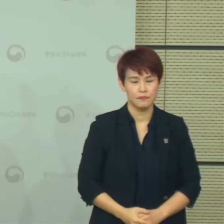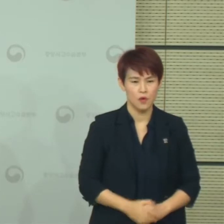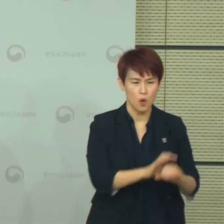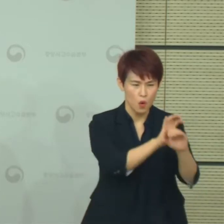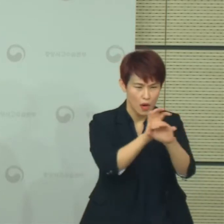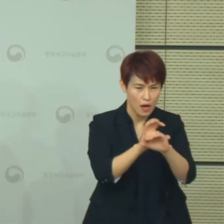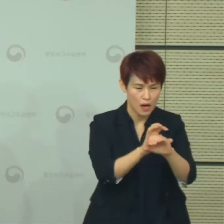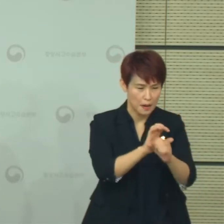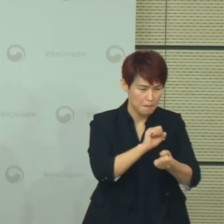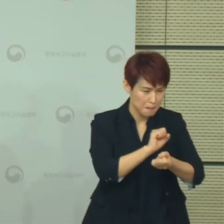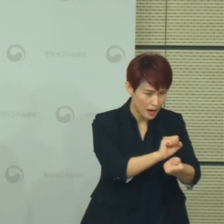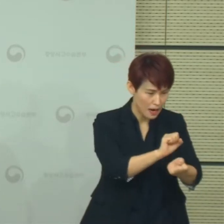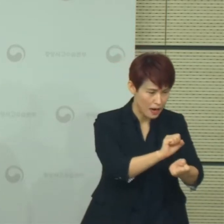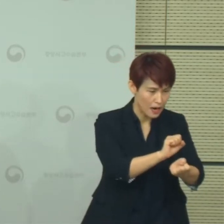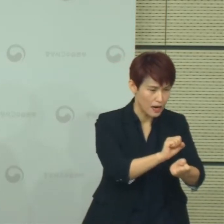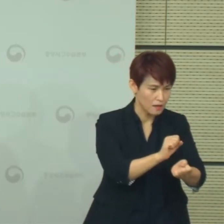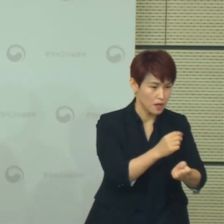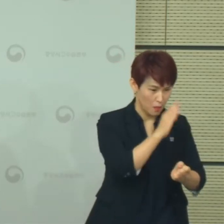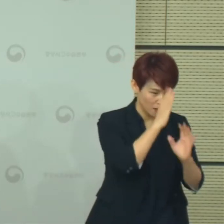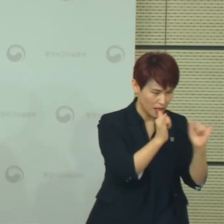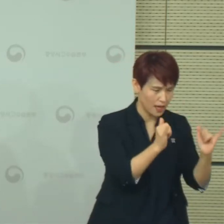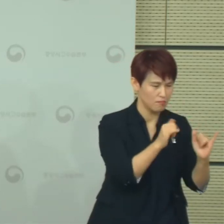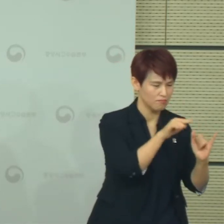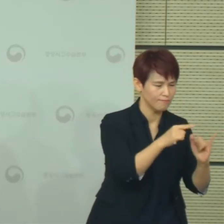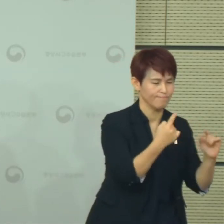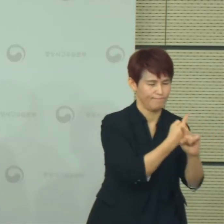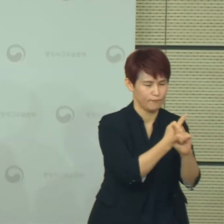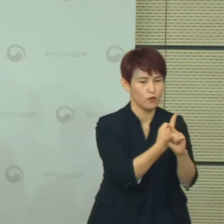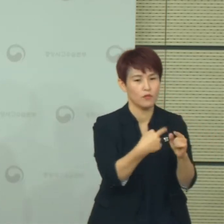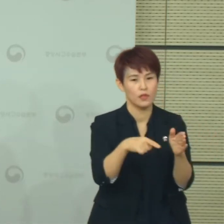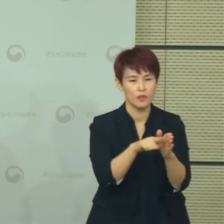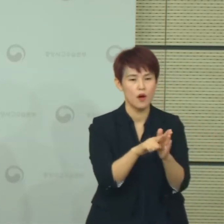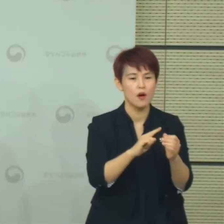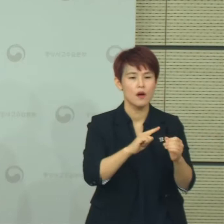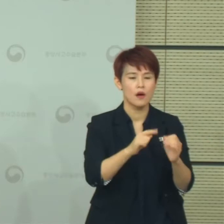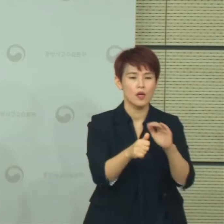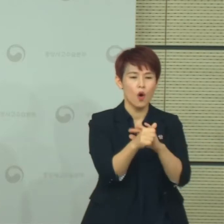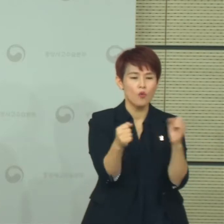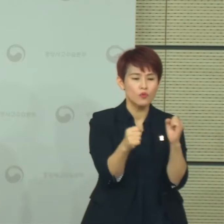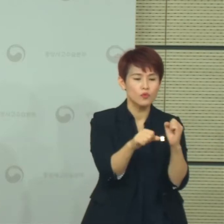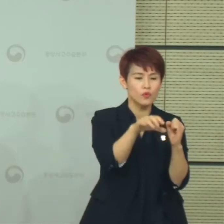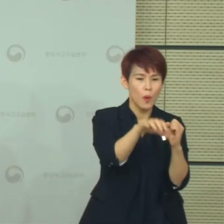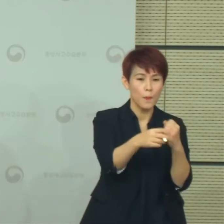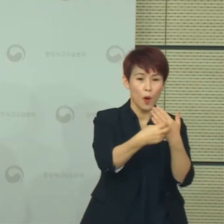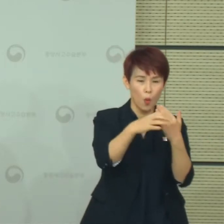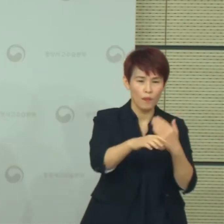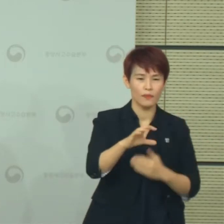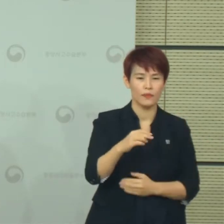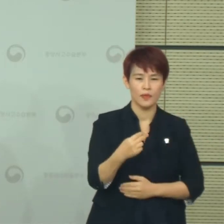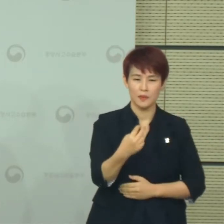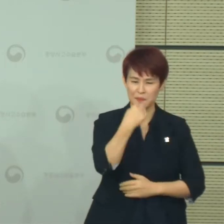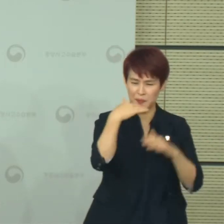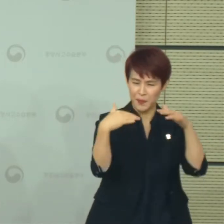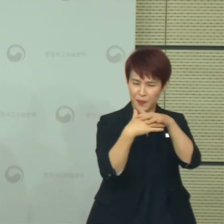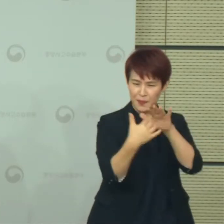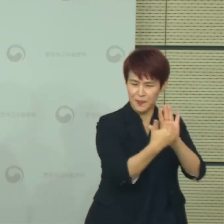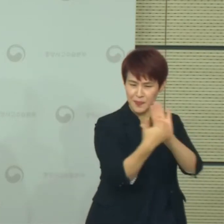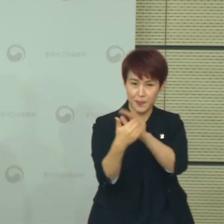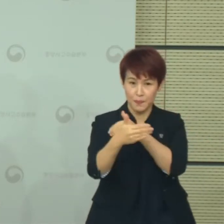코로나19 환자 진료를 위하여 경북대 병원 등 9개 병원의 음압격리병상 63개